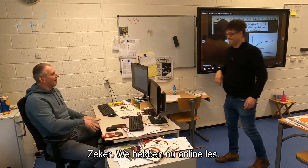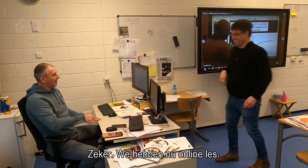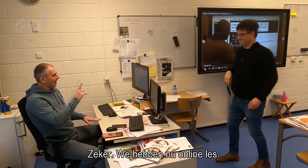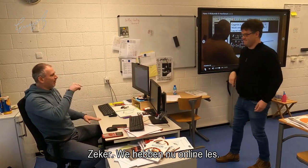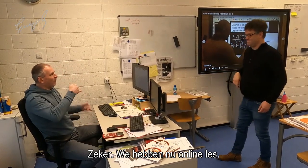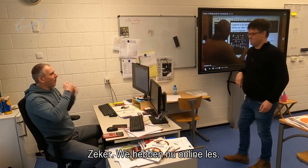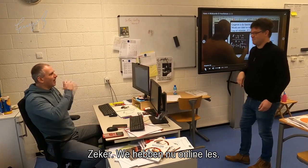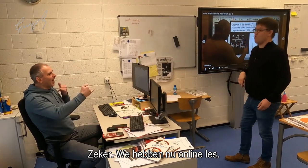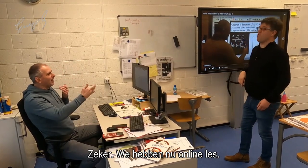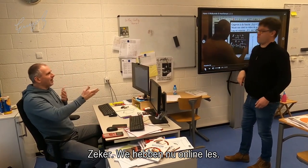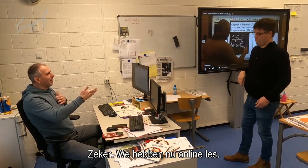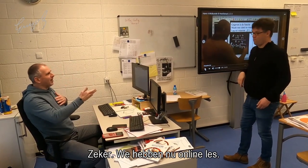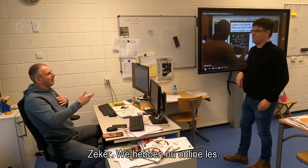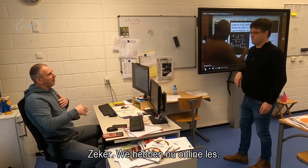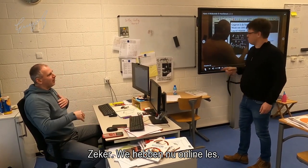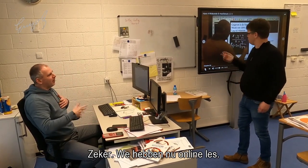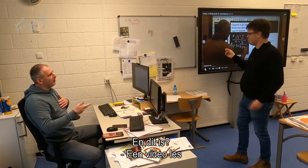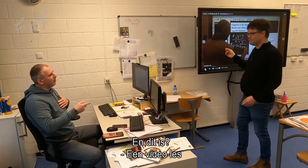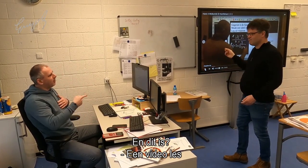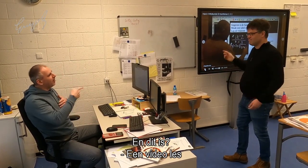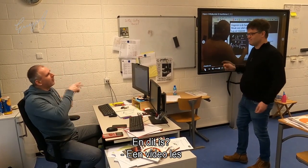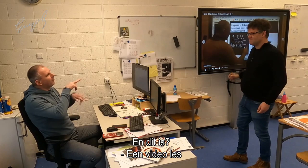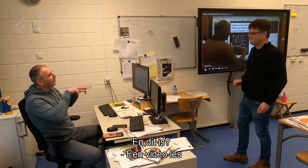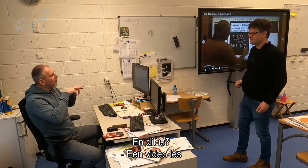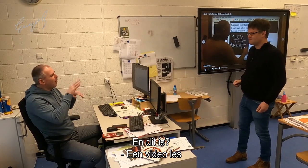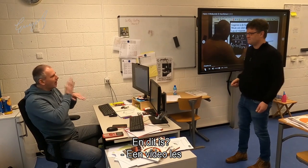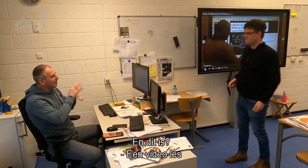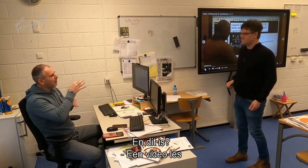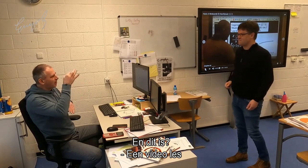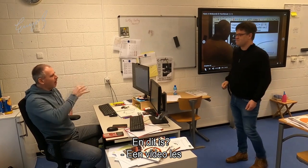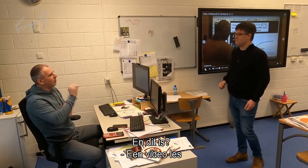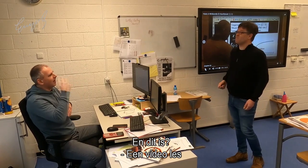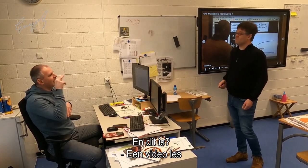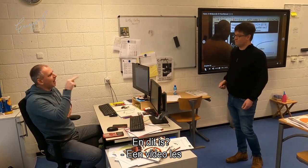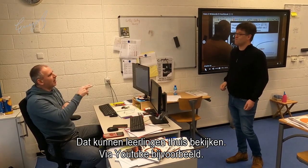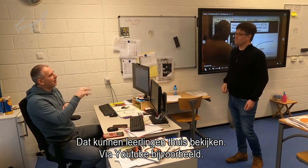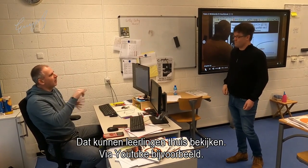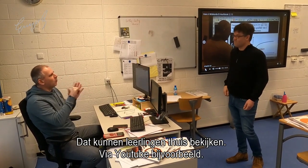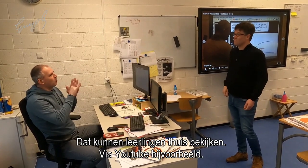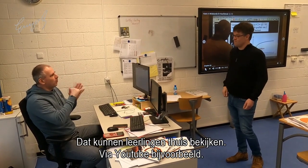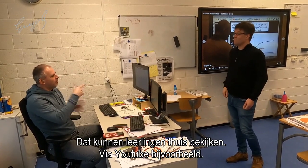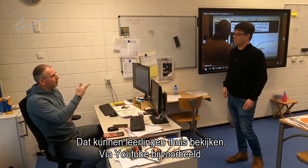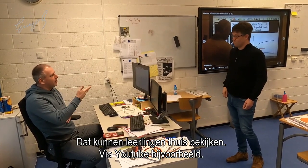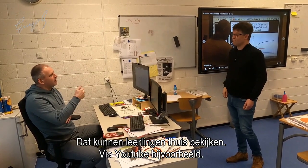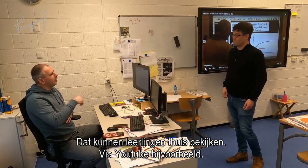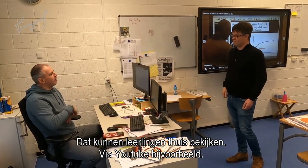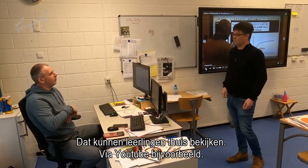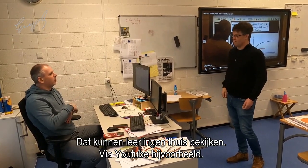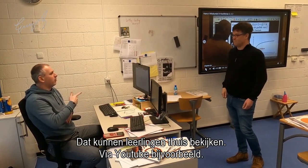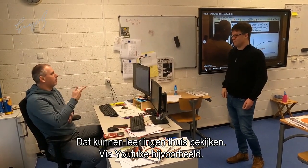Zeker, we hebben nu online les. En dit is een videoles. Die kunnen leerlingen thuis bekijken, via YouTube